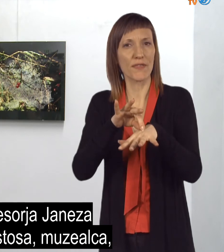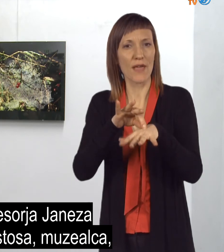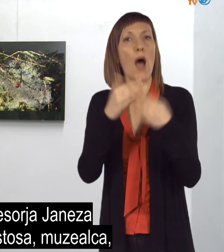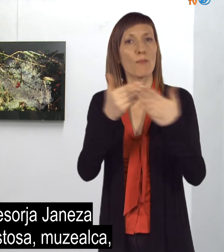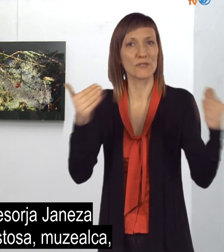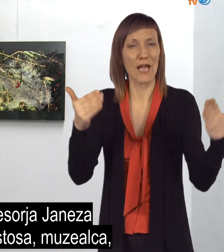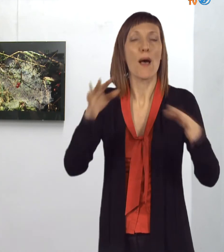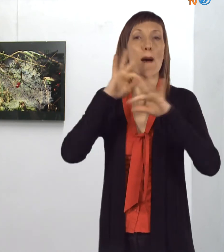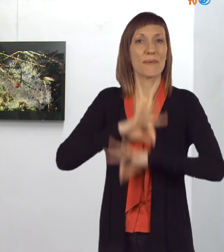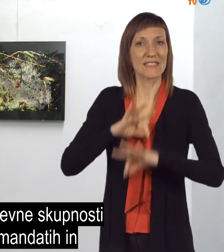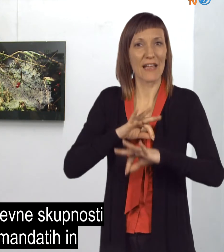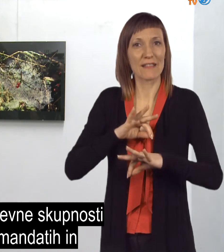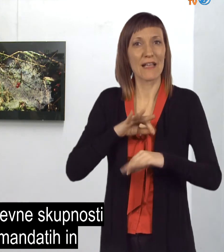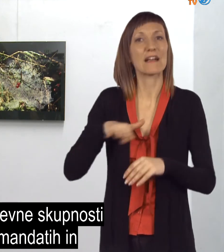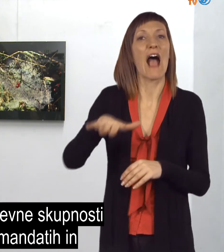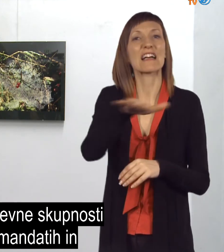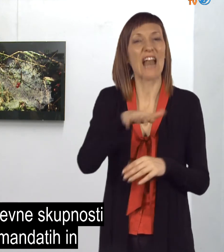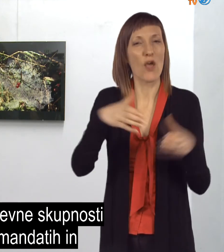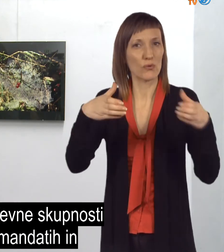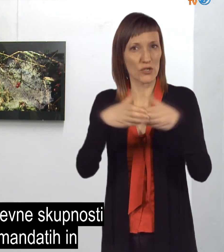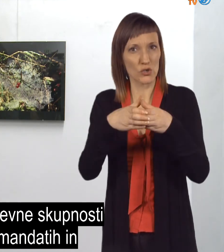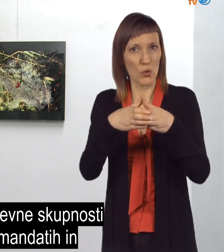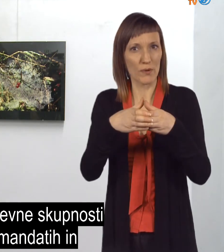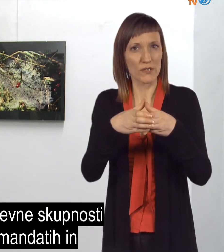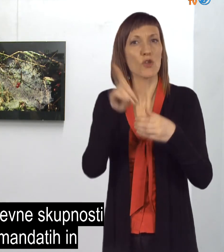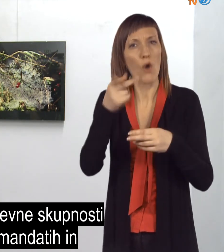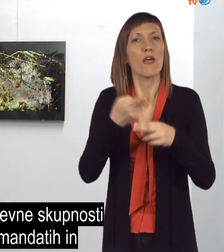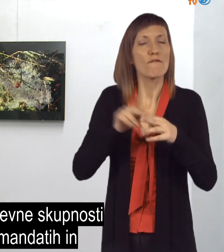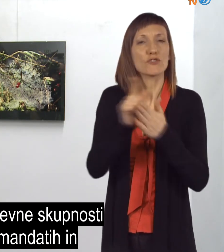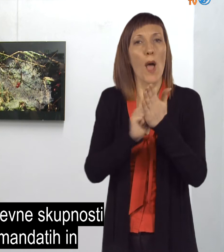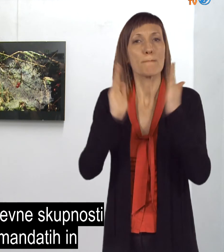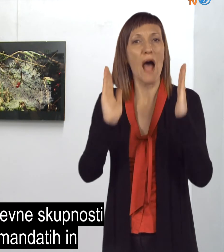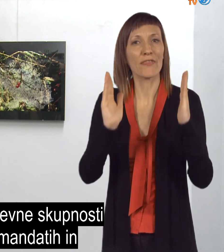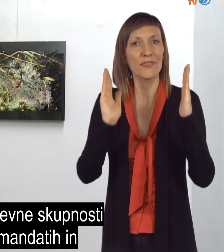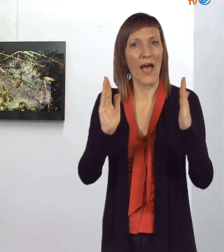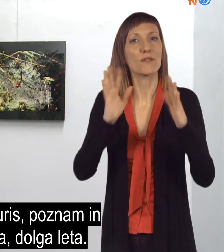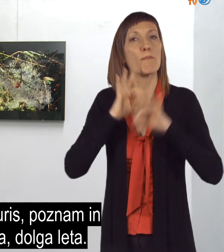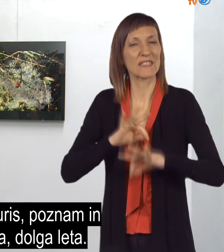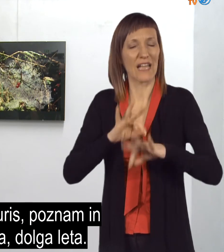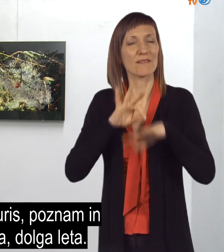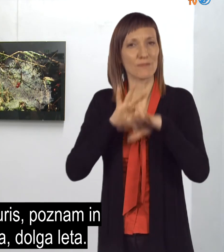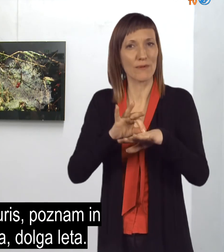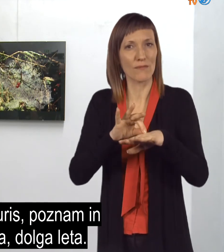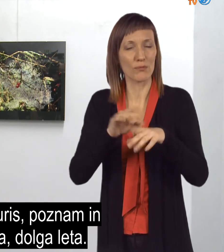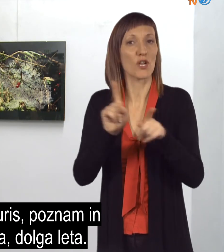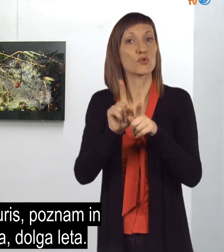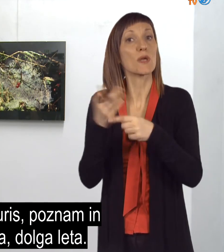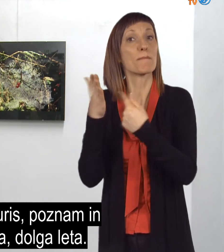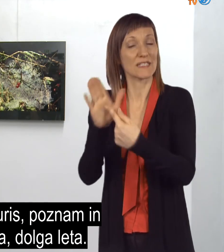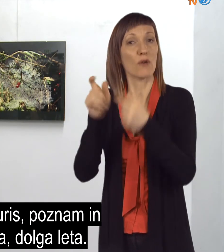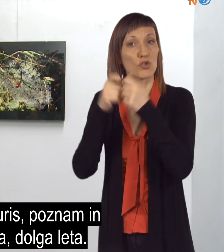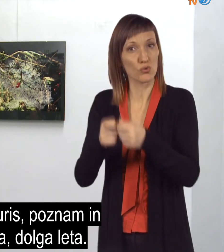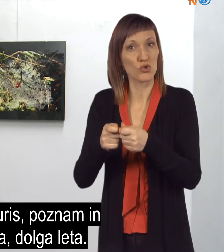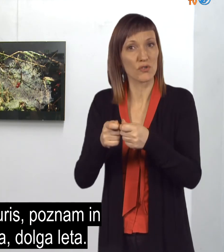kustosa, muzealca, predsednika krajevne skupnosti Kovar v večjih mandatih in pa seveda tudi člana